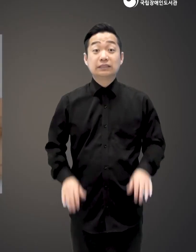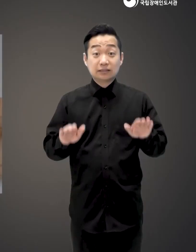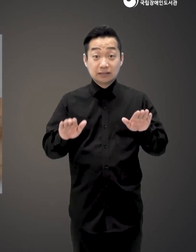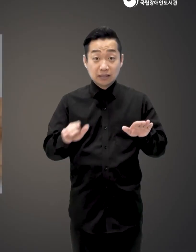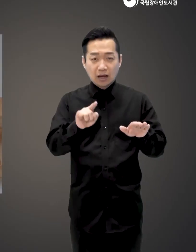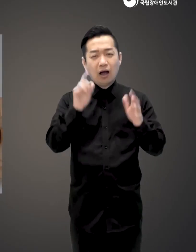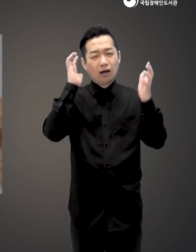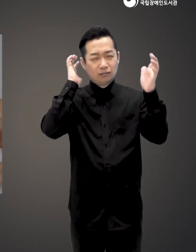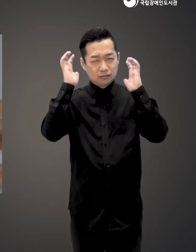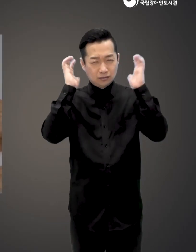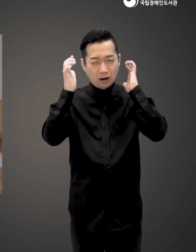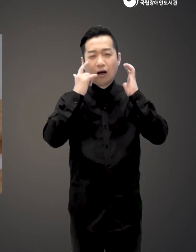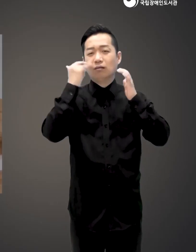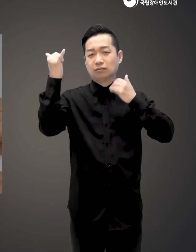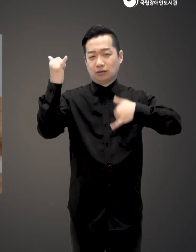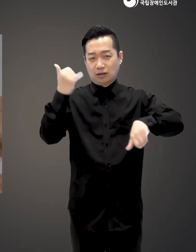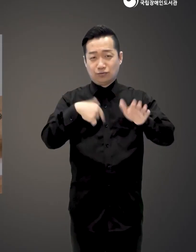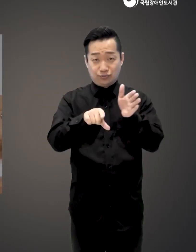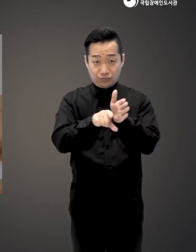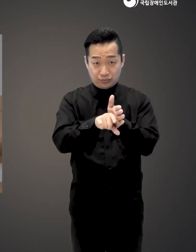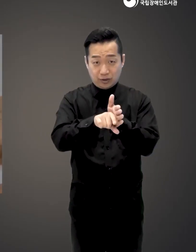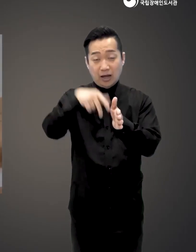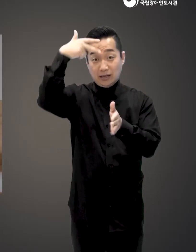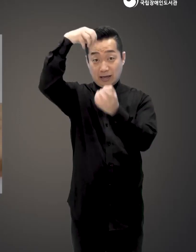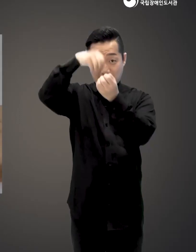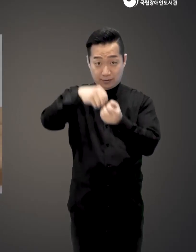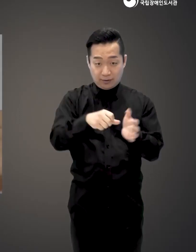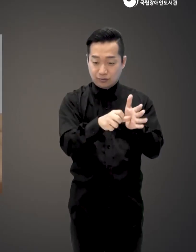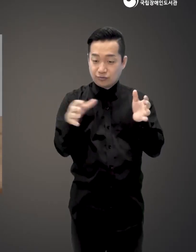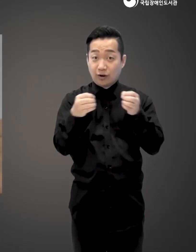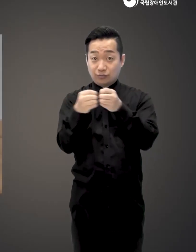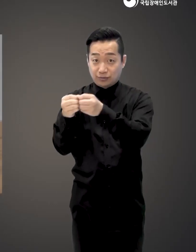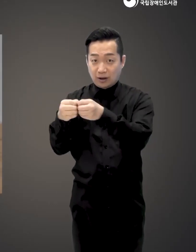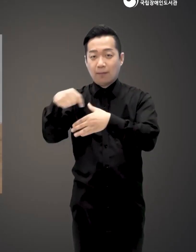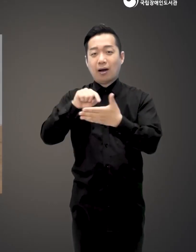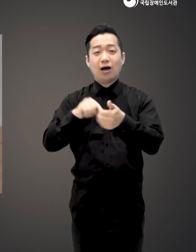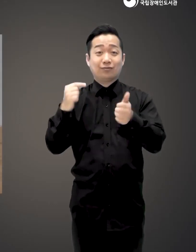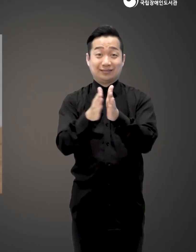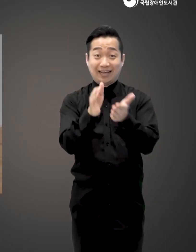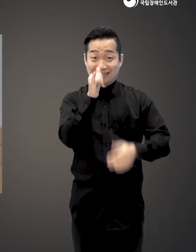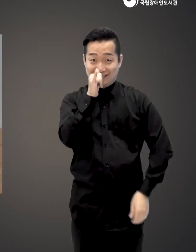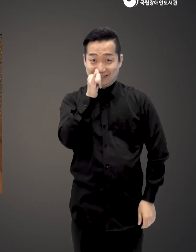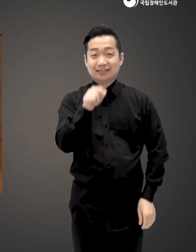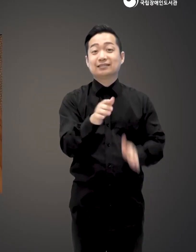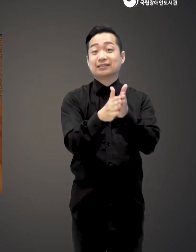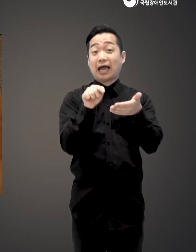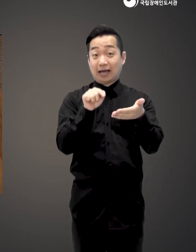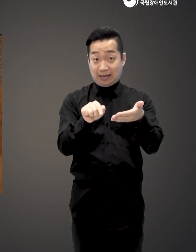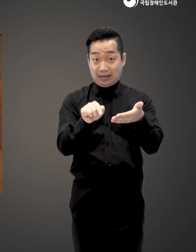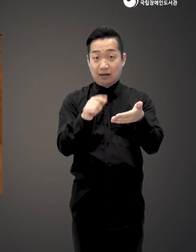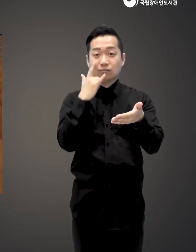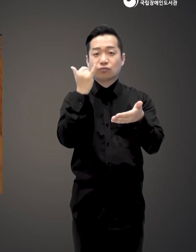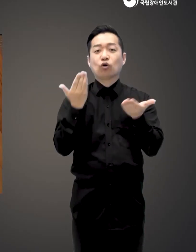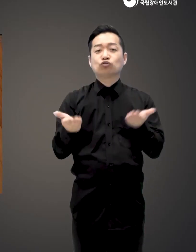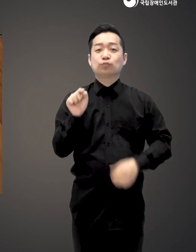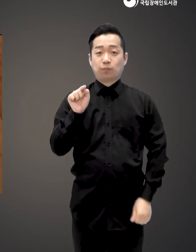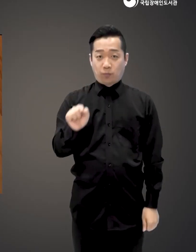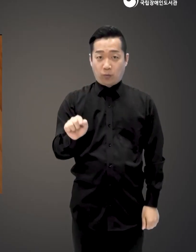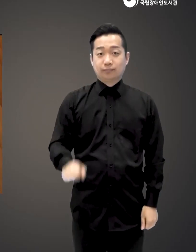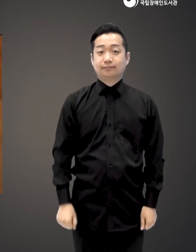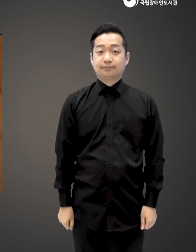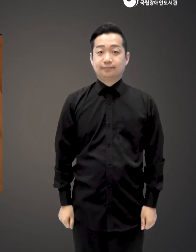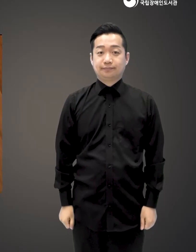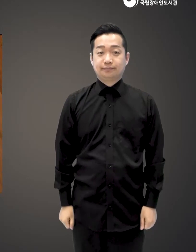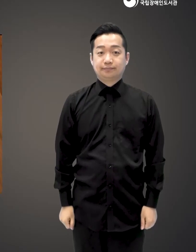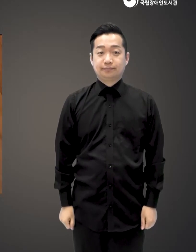여기 흔들리는 부모와 아이를 위한 고전명구 마음 수업집이 있습니다. 바로 책, 부모